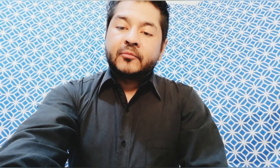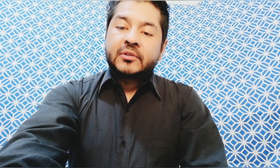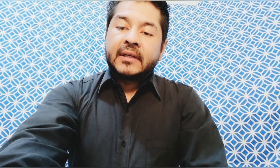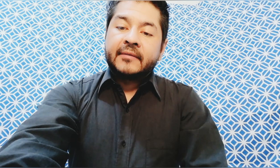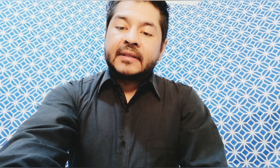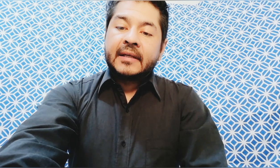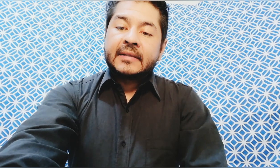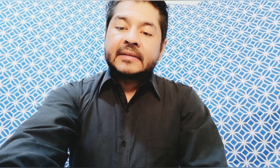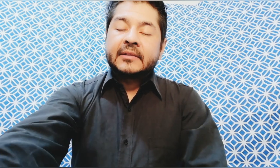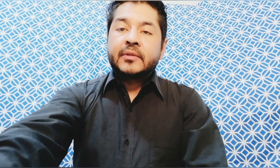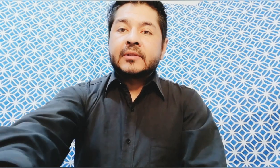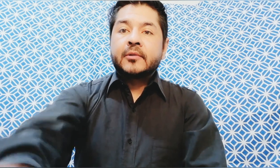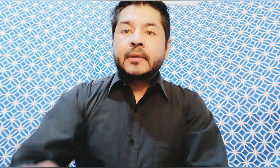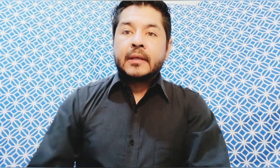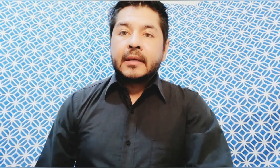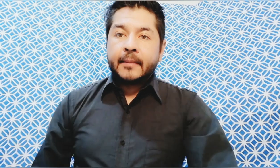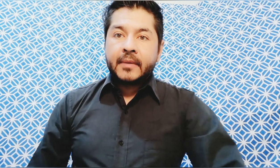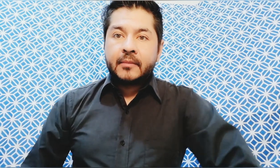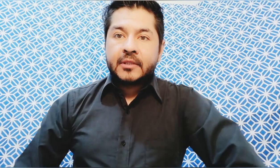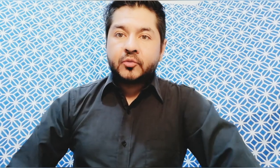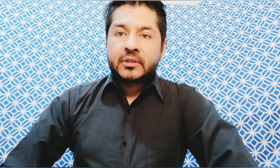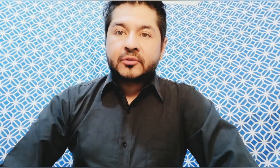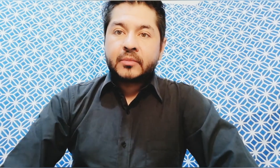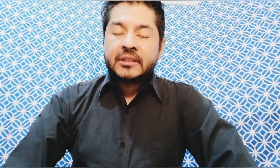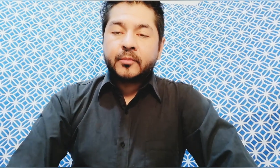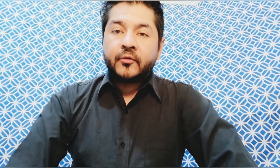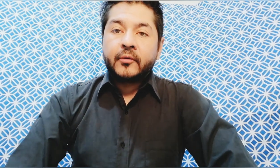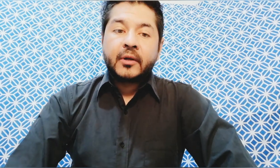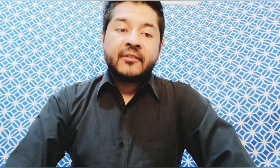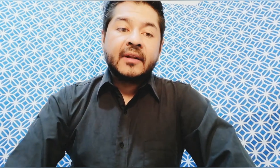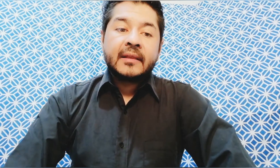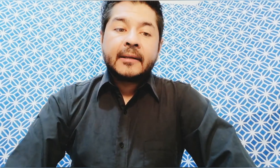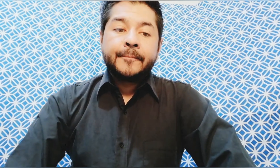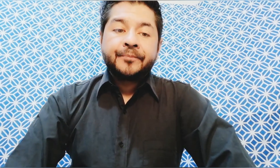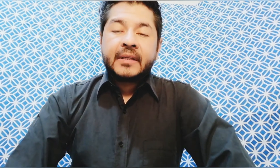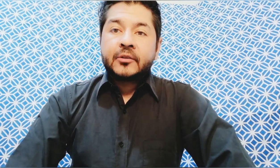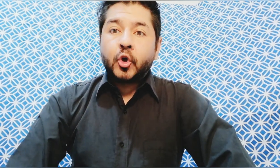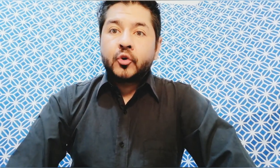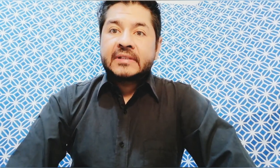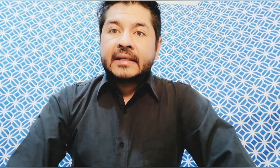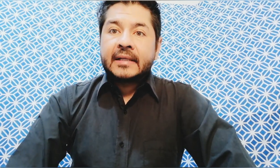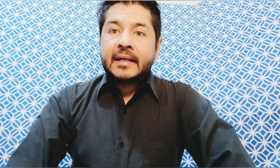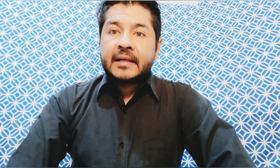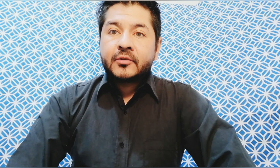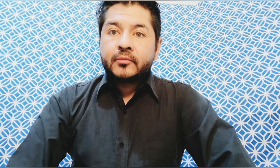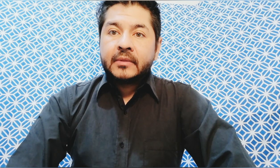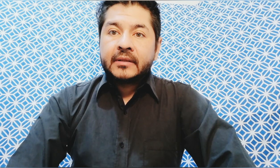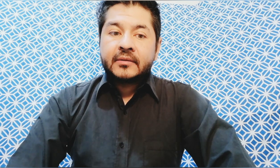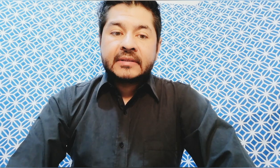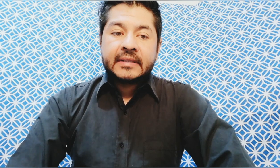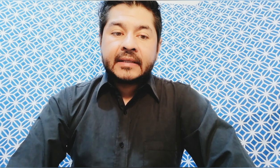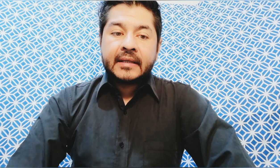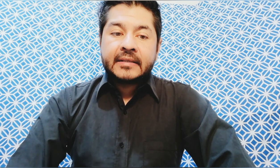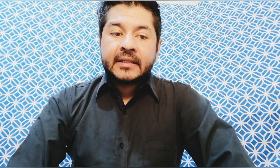vamos a evitar esa situación y envíenme sus resúmenes, por favor, que faltan. Todo está en el Classroom, entonces ahí hay que